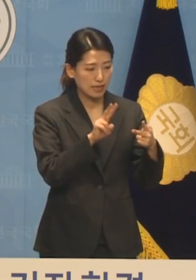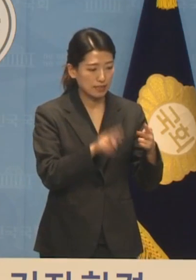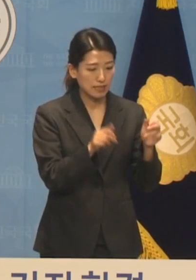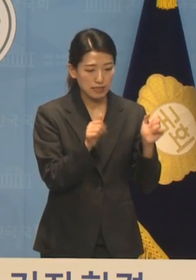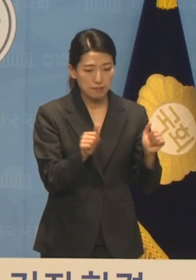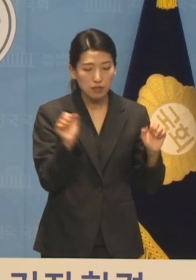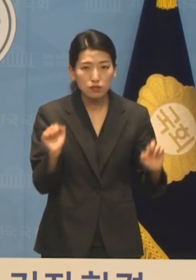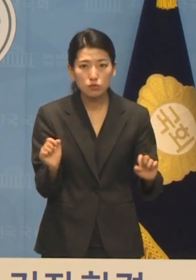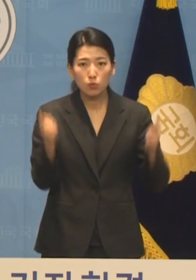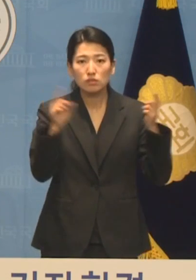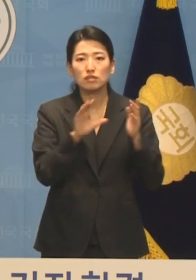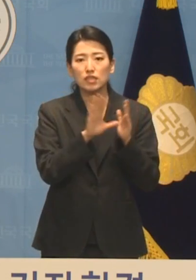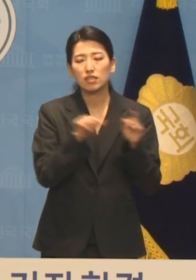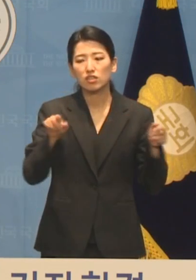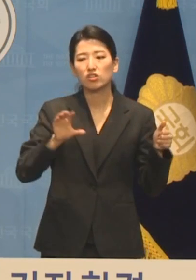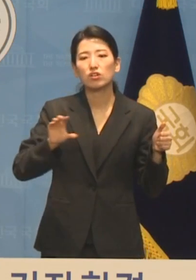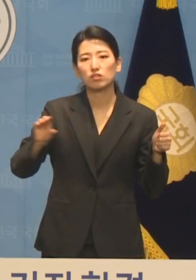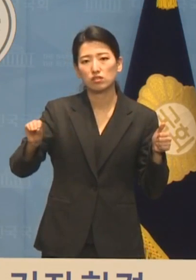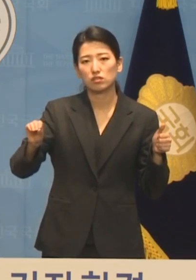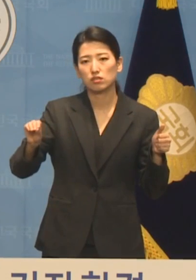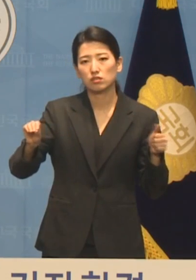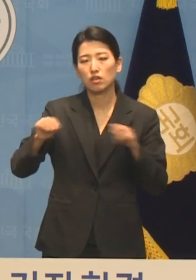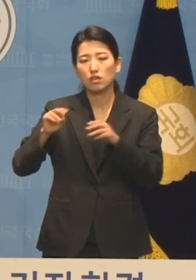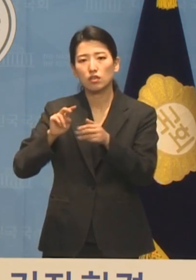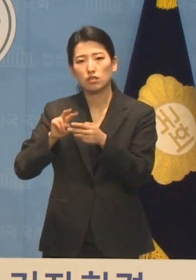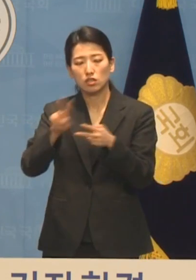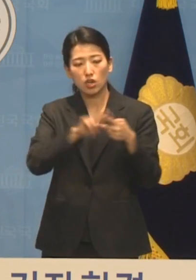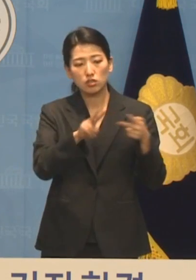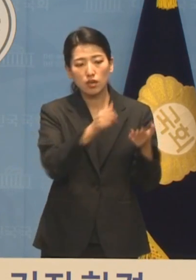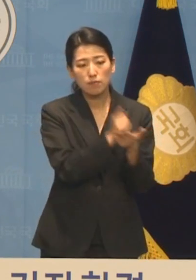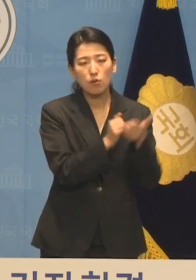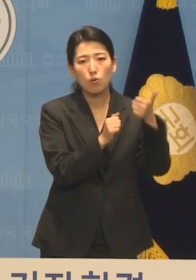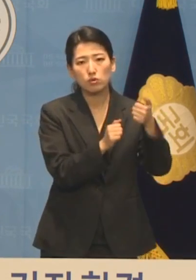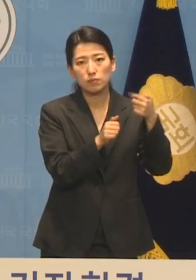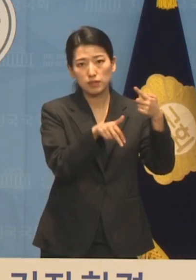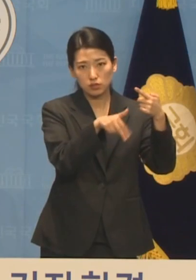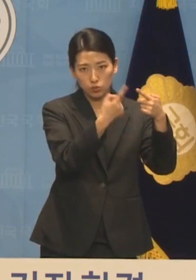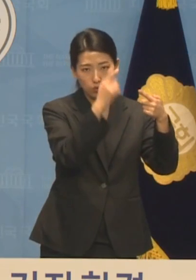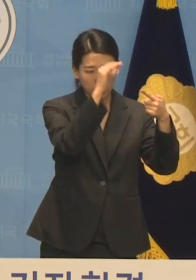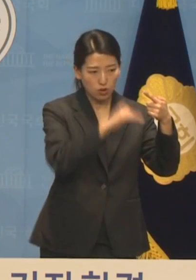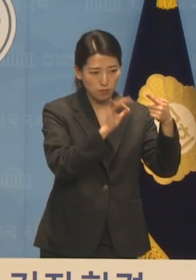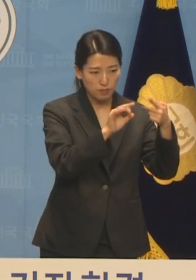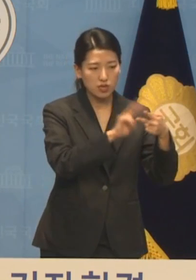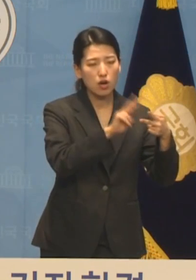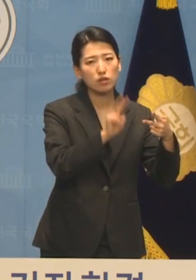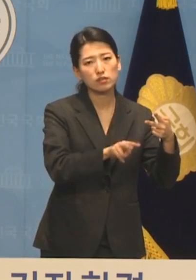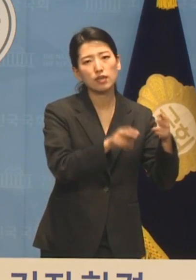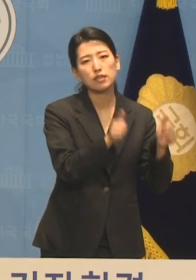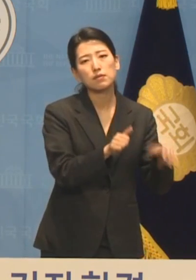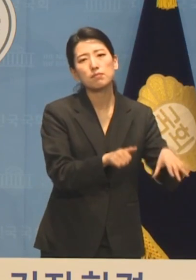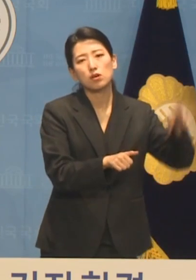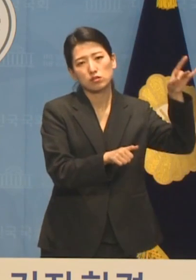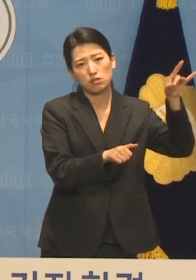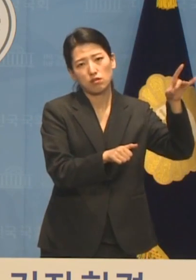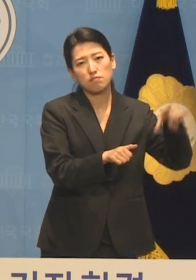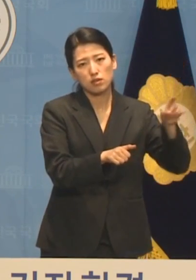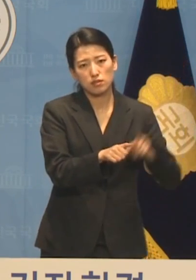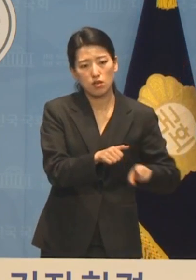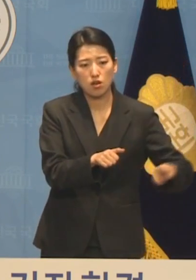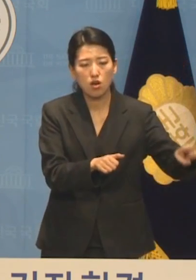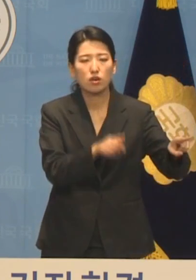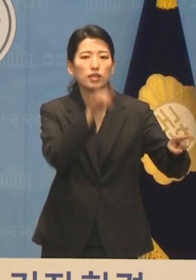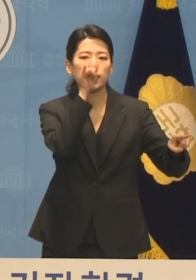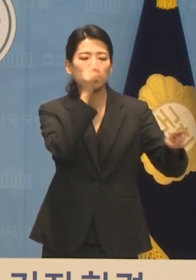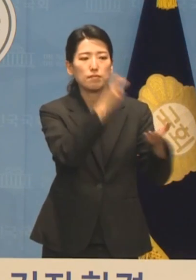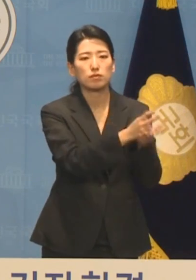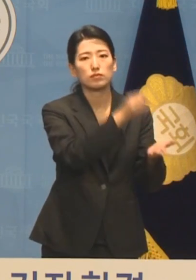있으므로 헌법재판소법 제51조에 따른 형사 절차 우선 원칙에 따라 탄핵 심판 절차를 정지하여야 하고